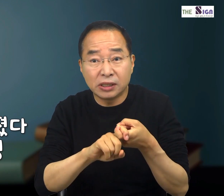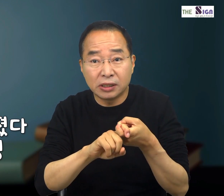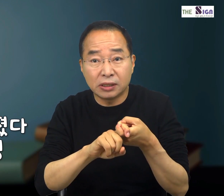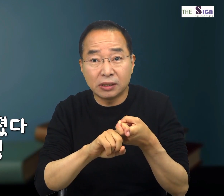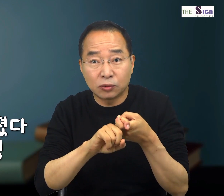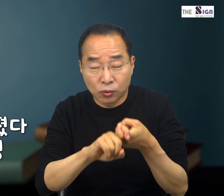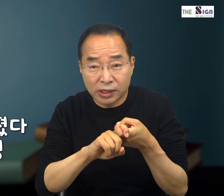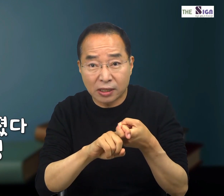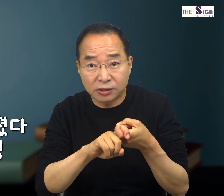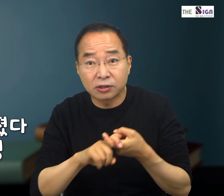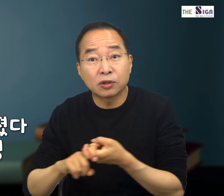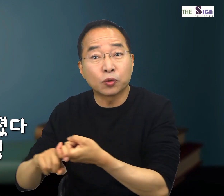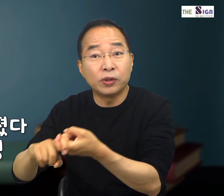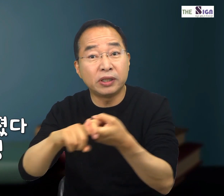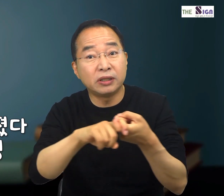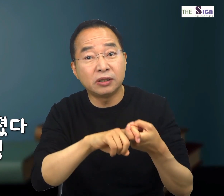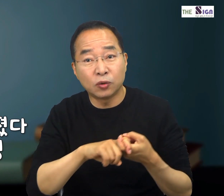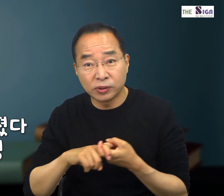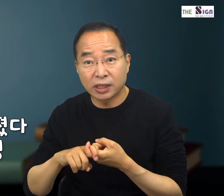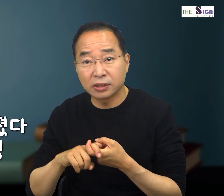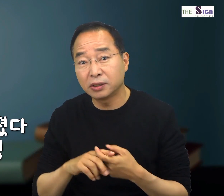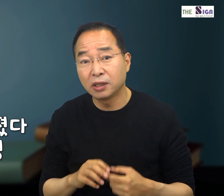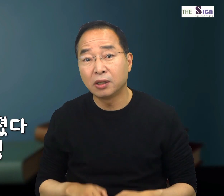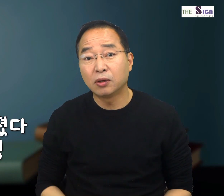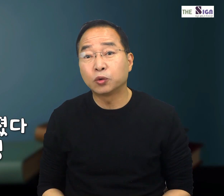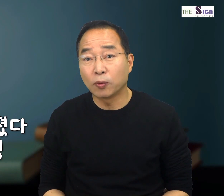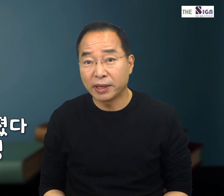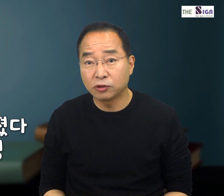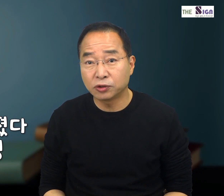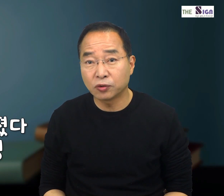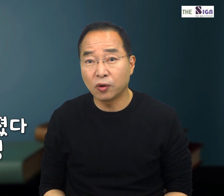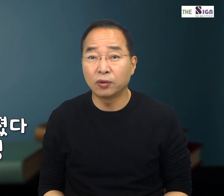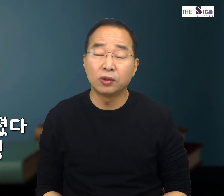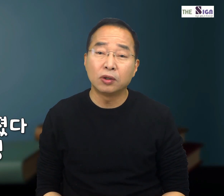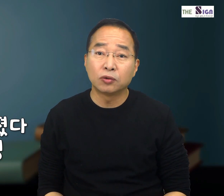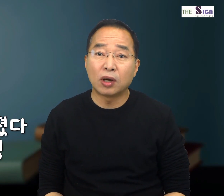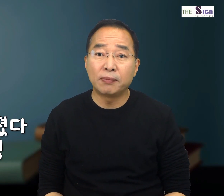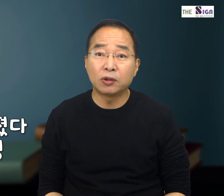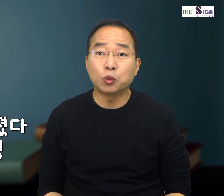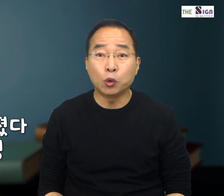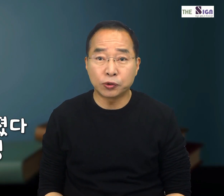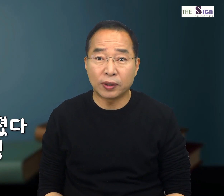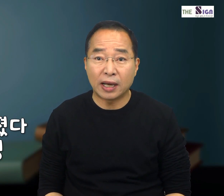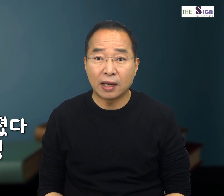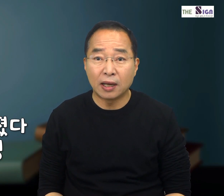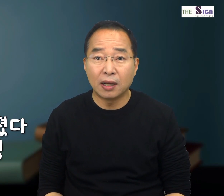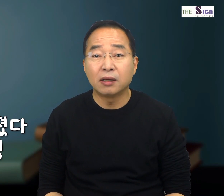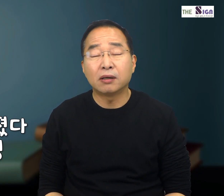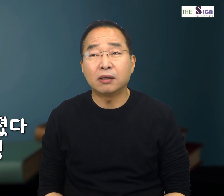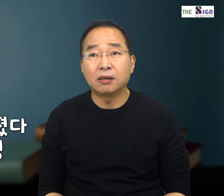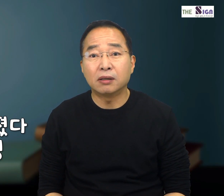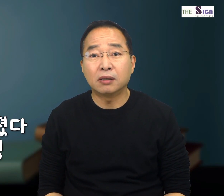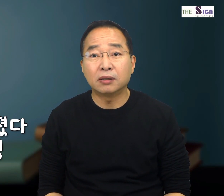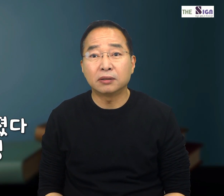이 동작을 써서 돌리는 동작을 동맹도 쓰고, 또 한편은 노조나 그